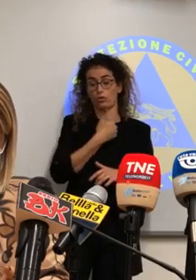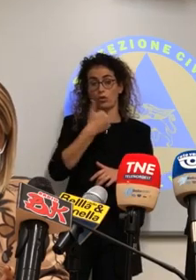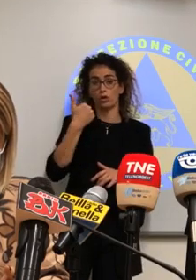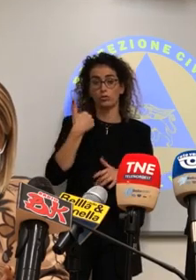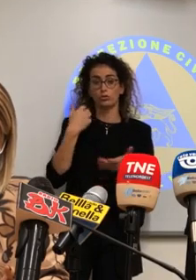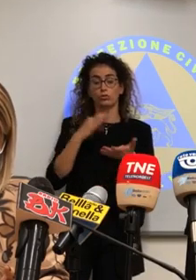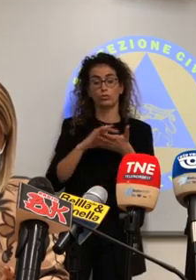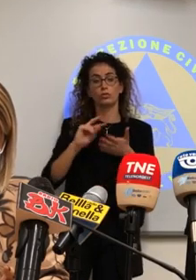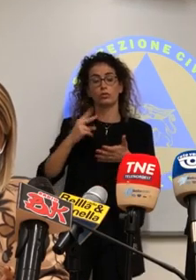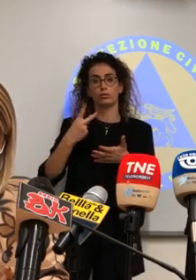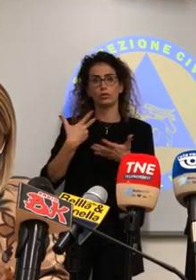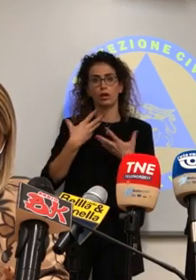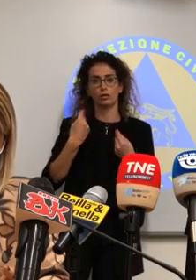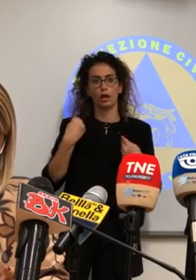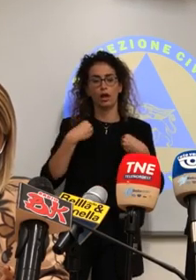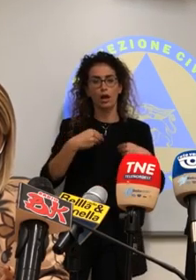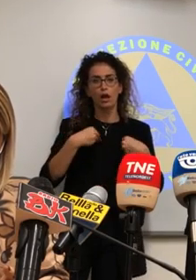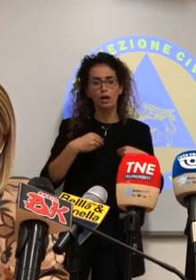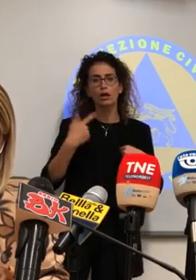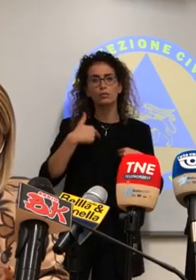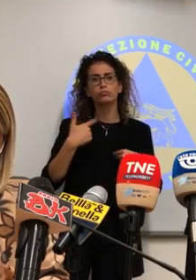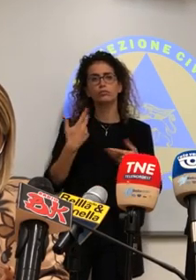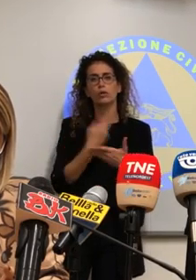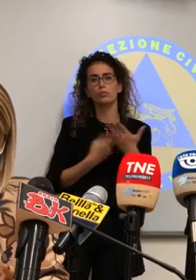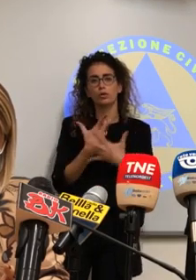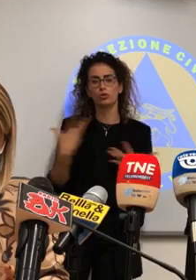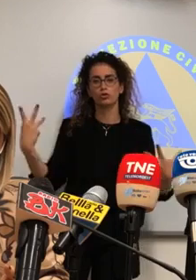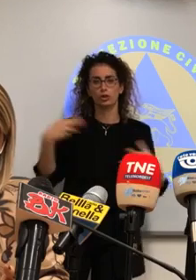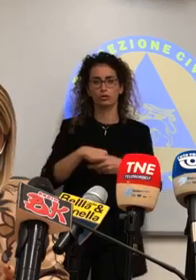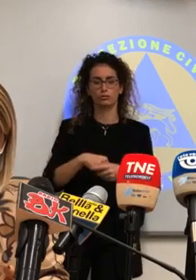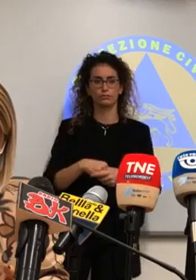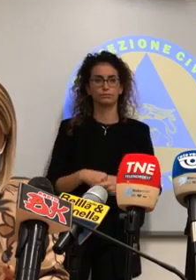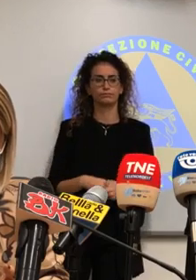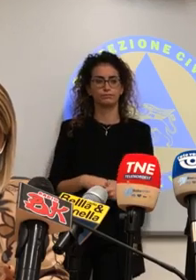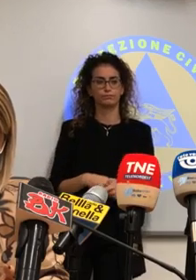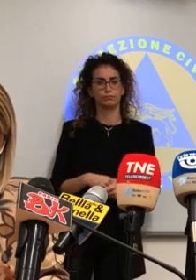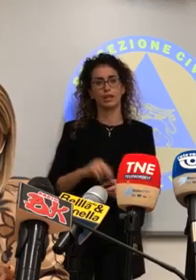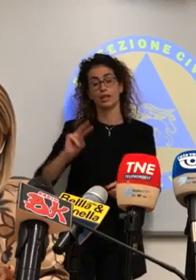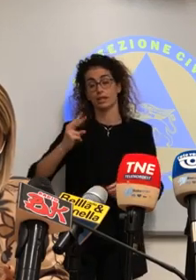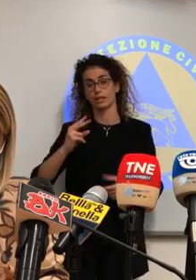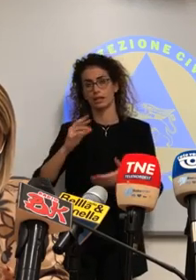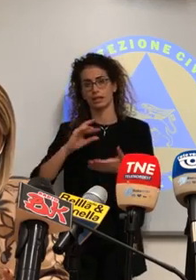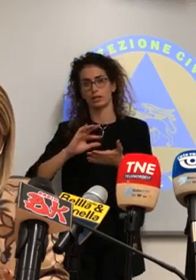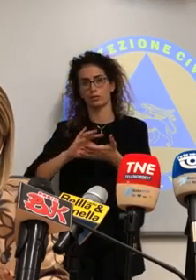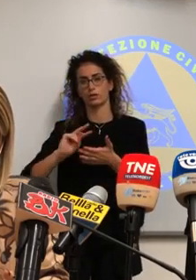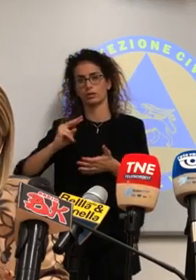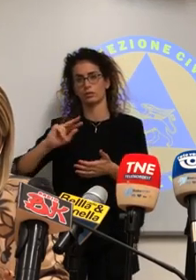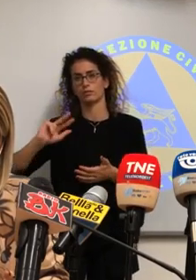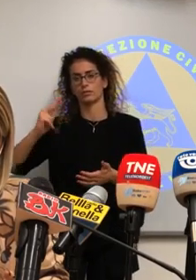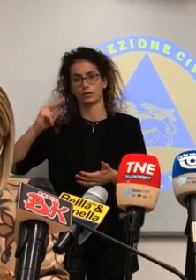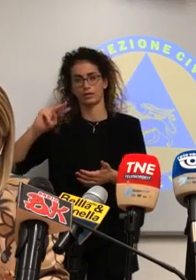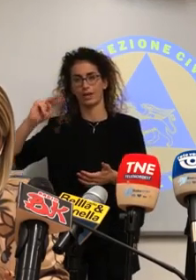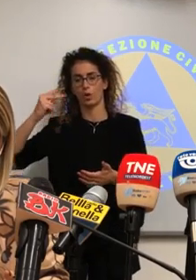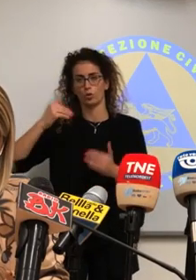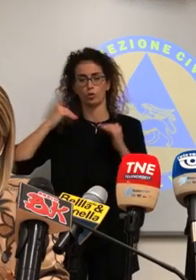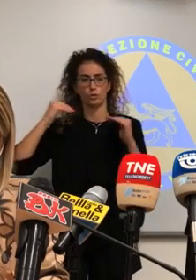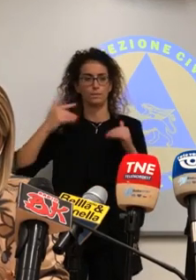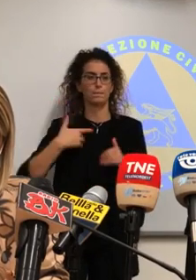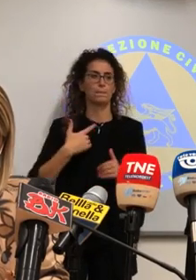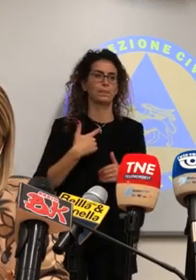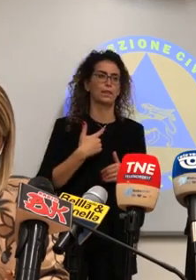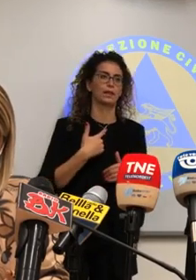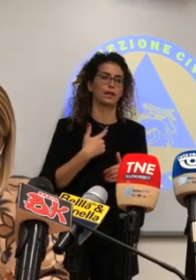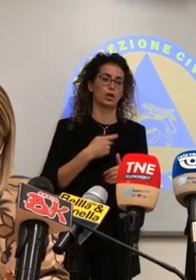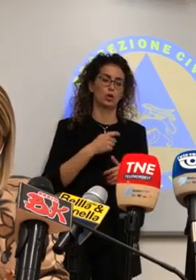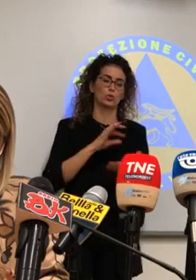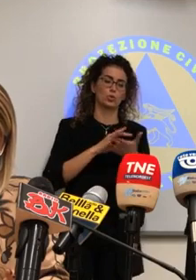delle scuole secondarie, abbiamo ricompreso anche le scuole secondarie. Di secondo grado. Il prelievo, sempre nel progetto